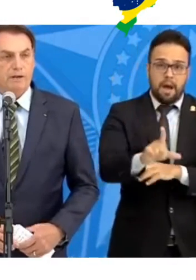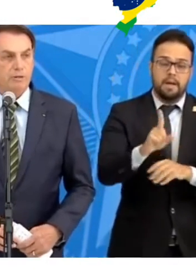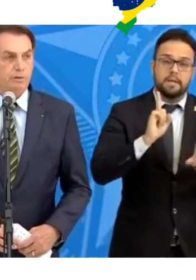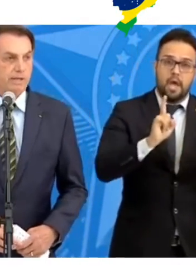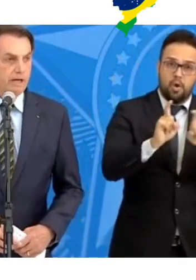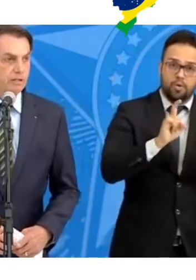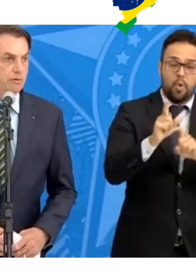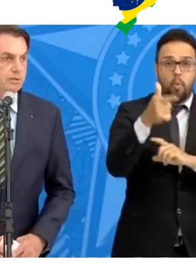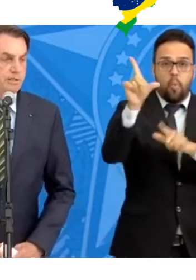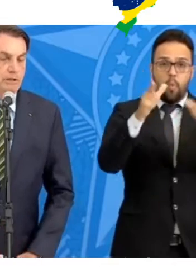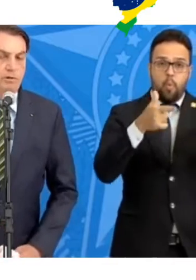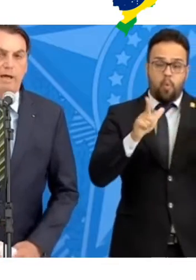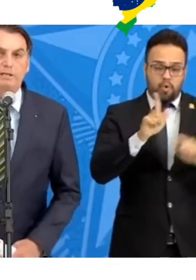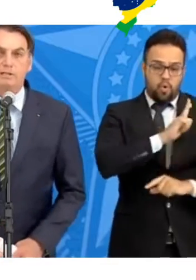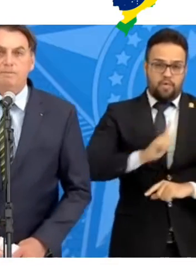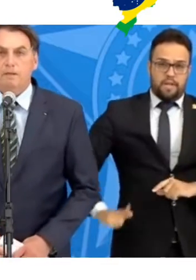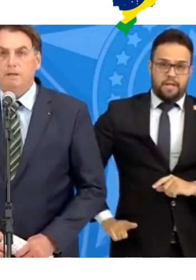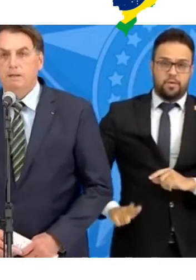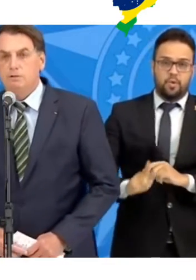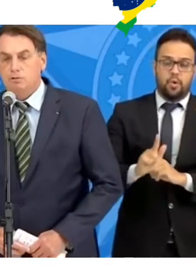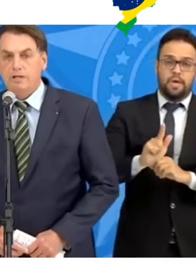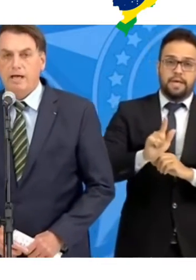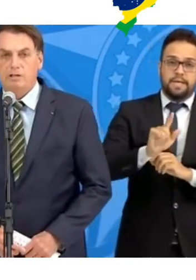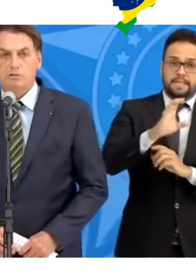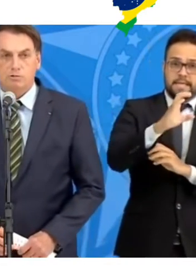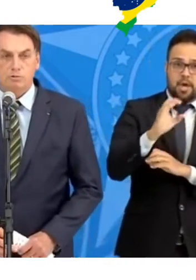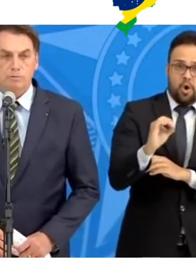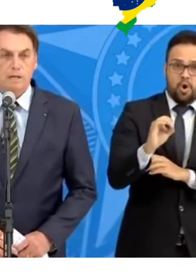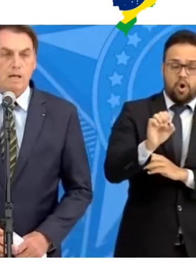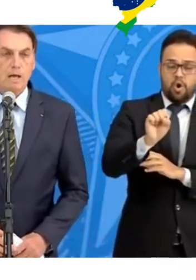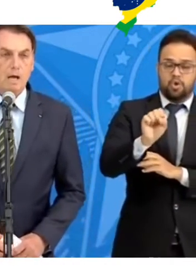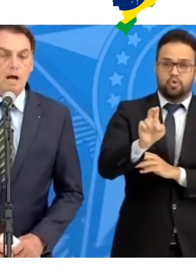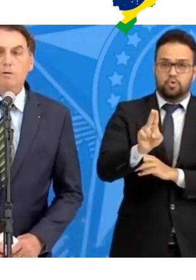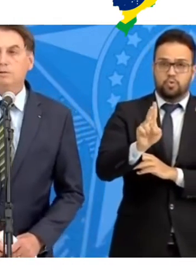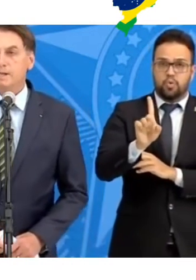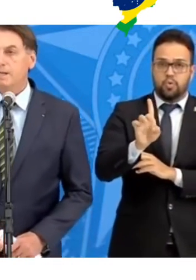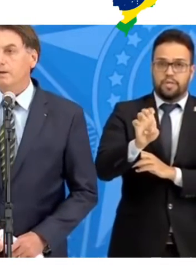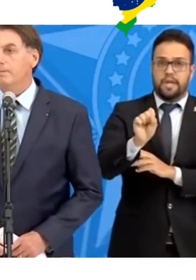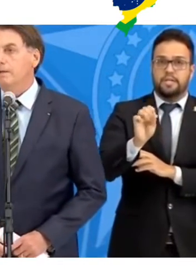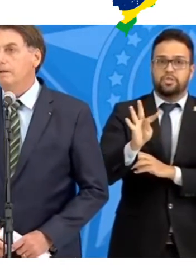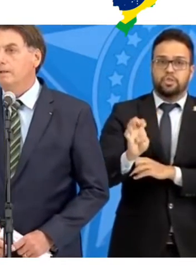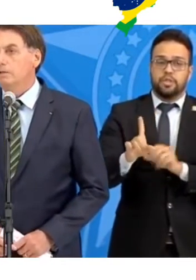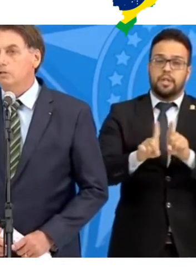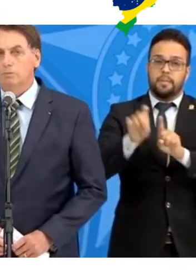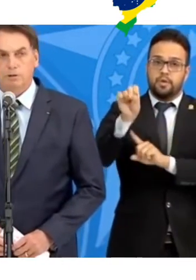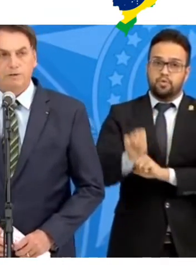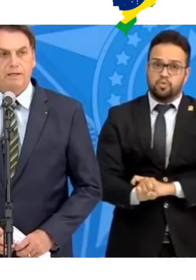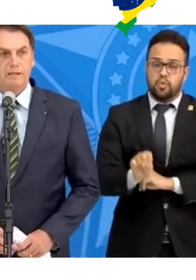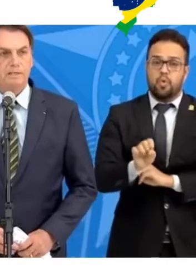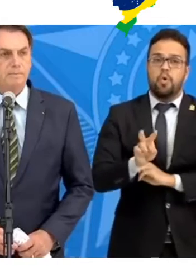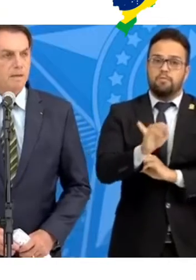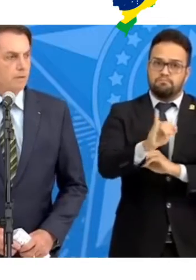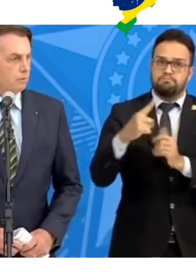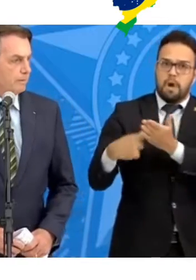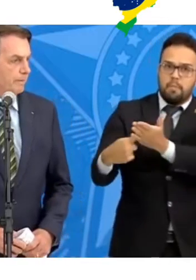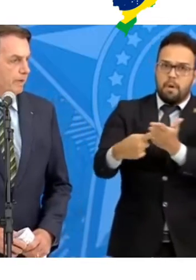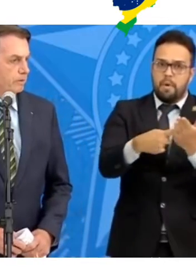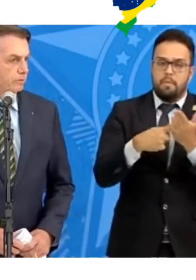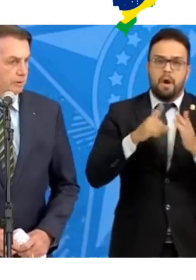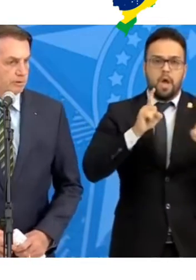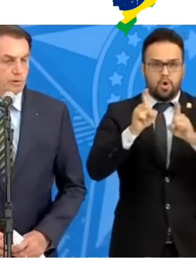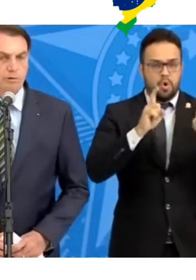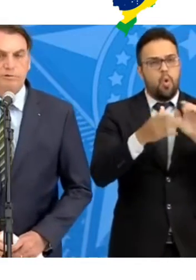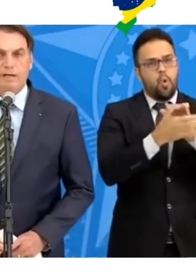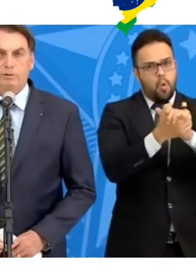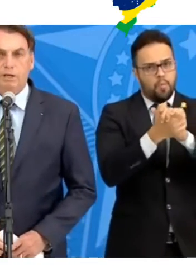demais governadores da região Centro-Oeste, Sudeste e Sul acontecerão. Então, estou muito feliz,